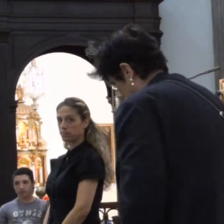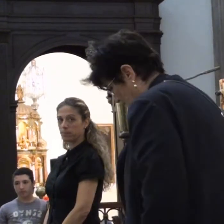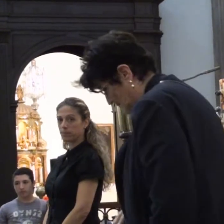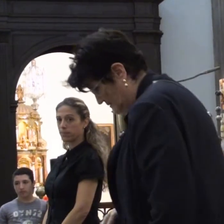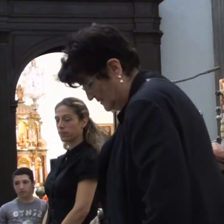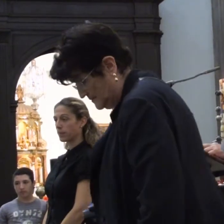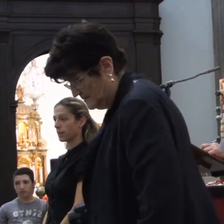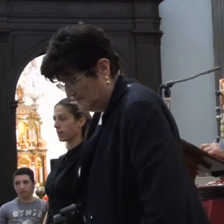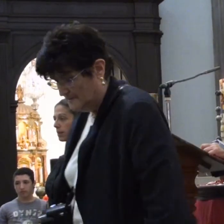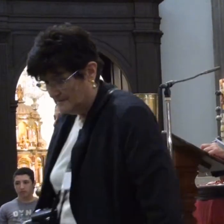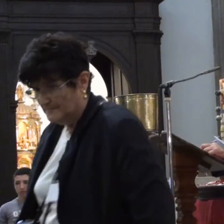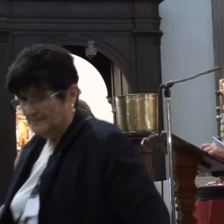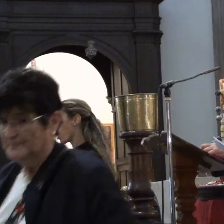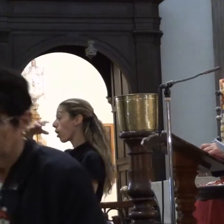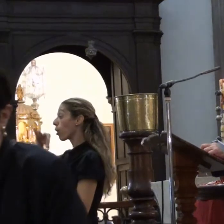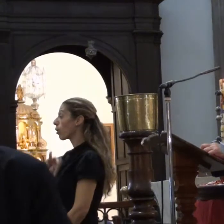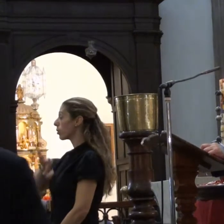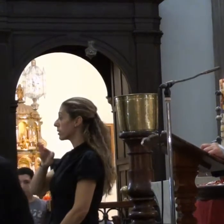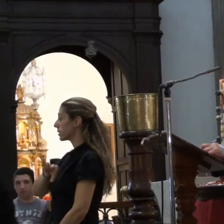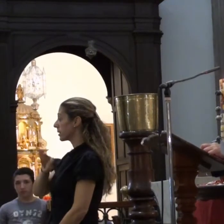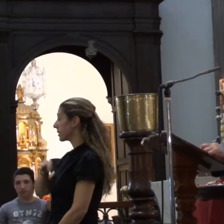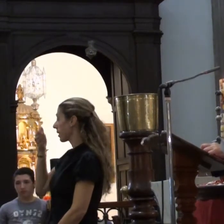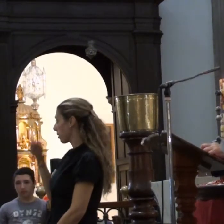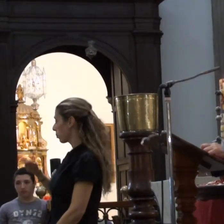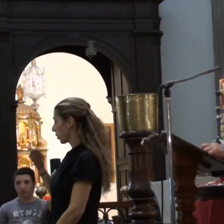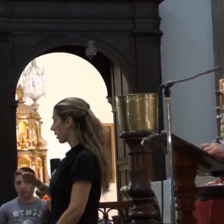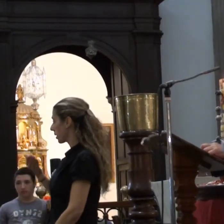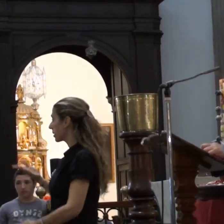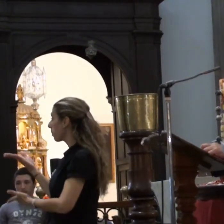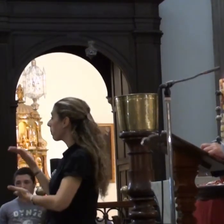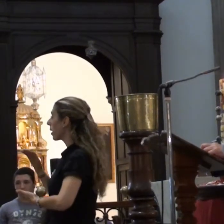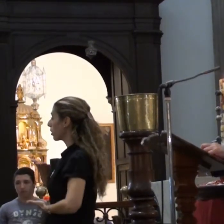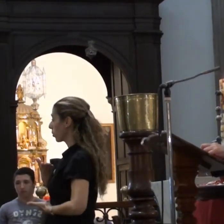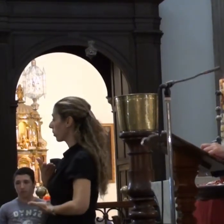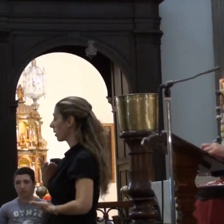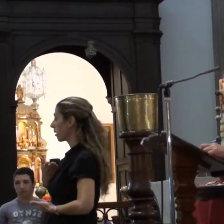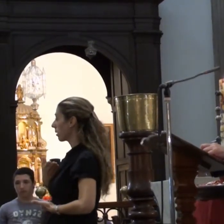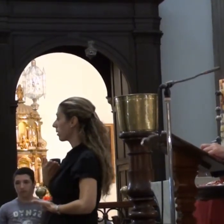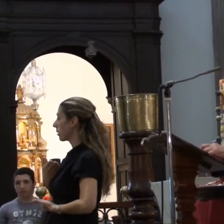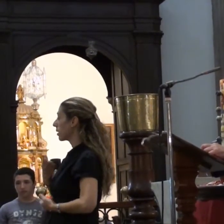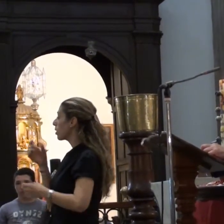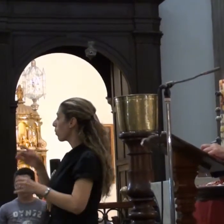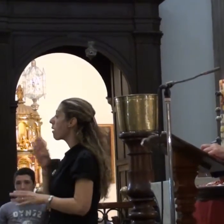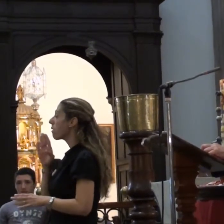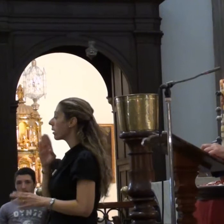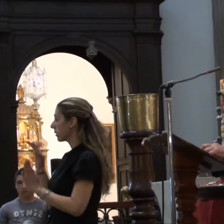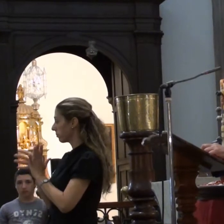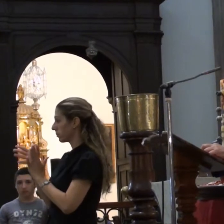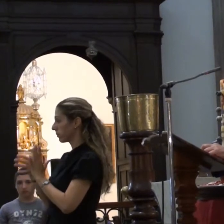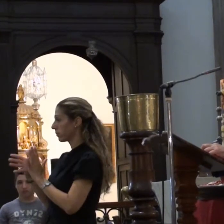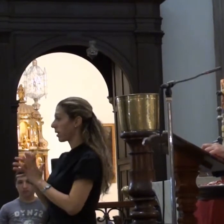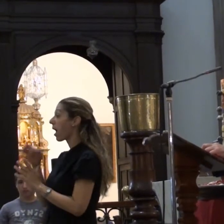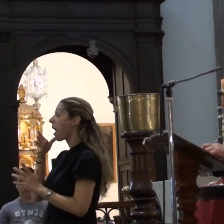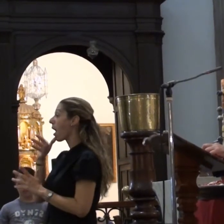para ayudarnos a tomar conciencia de esta importancia y tal como les habíamos indicado a continuación